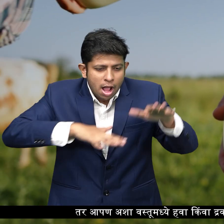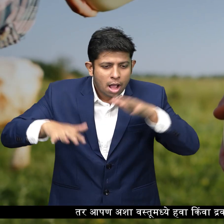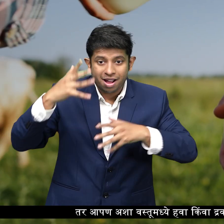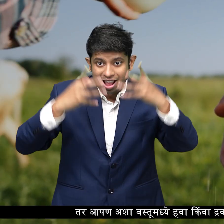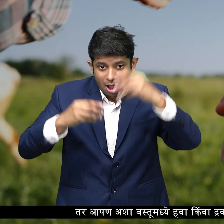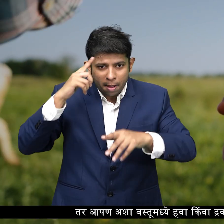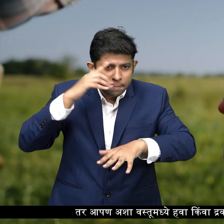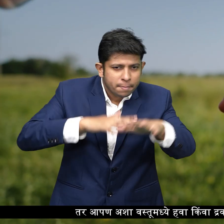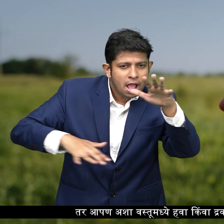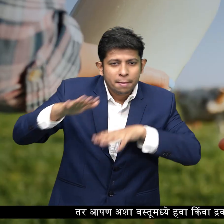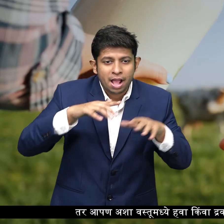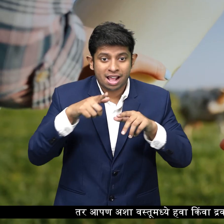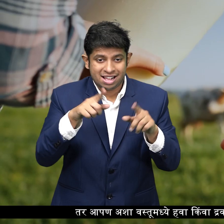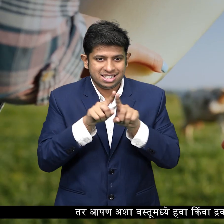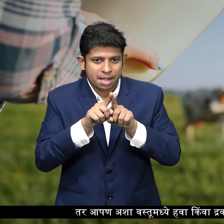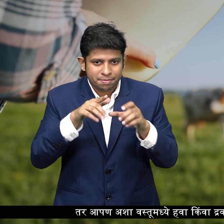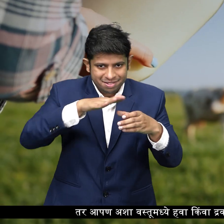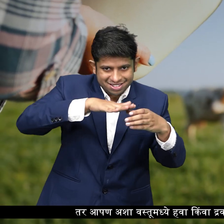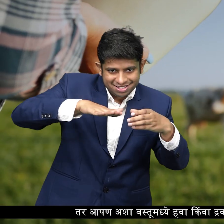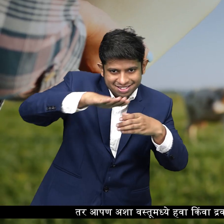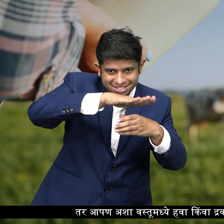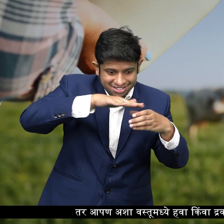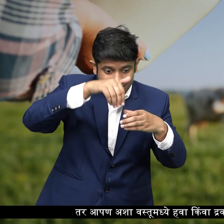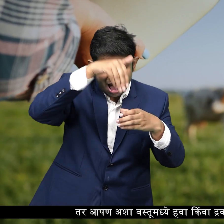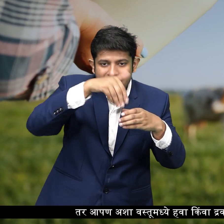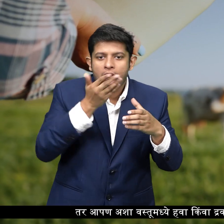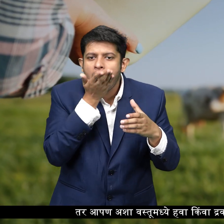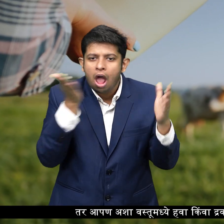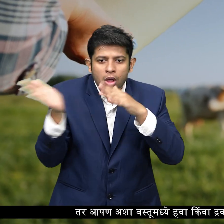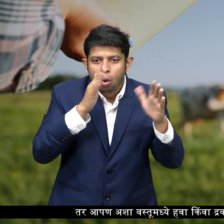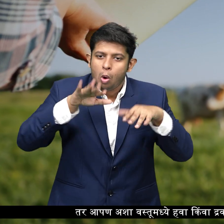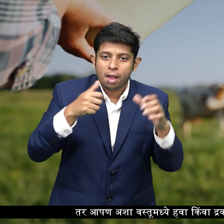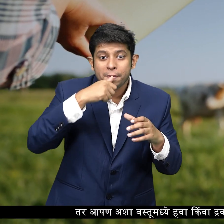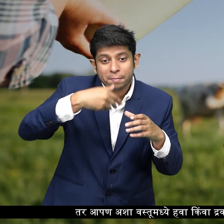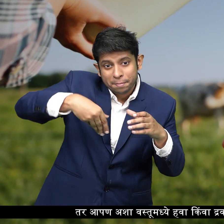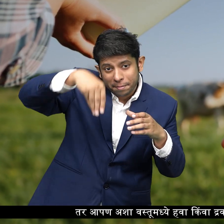द्रवाने व्यापलेली जागा मोजण्याचा विचार करतो.